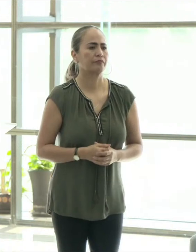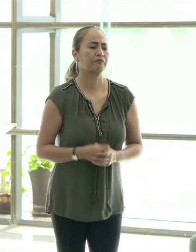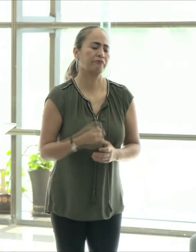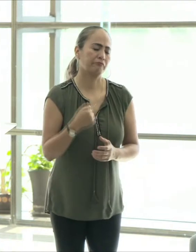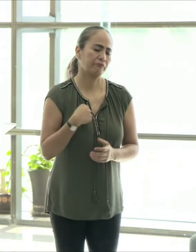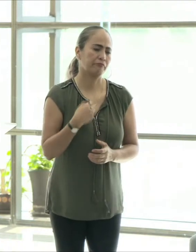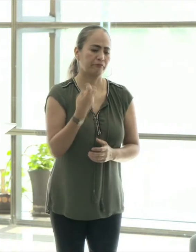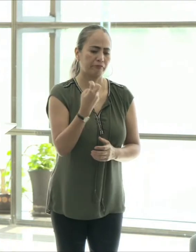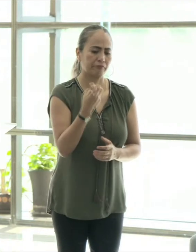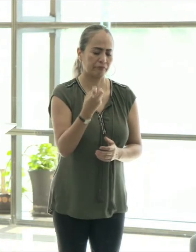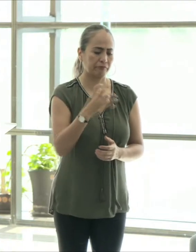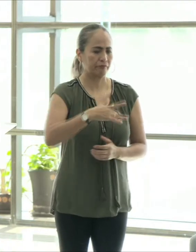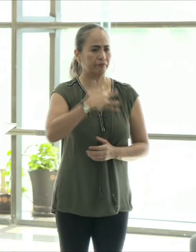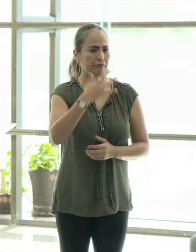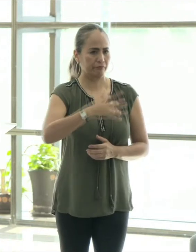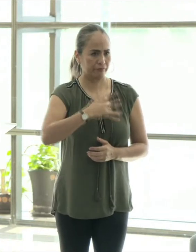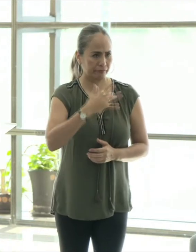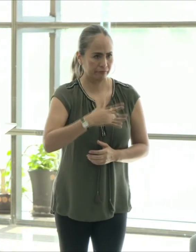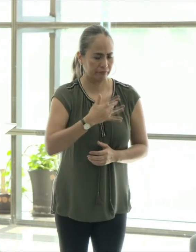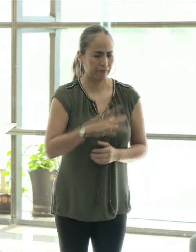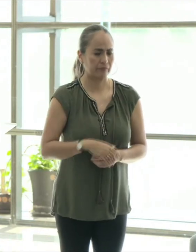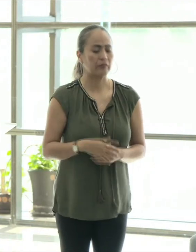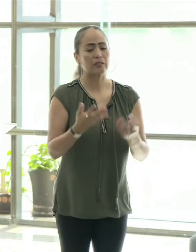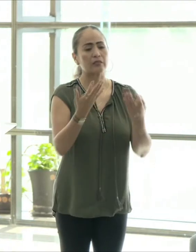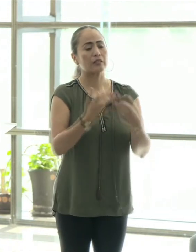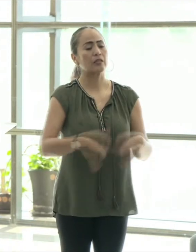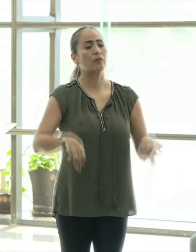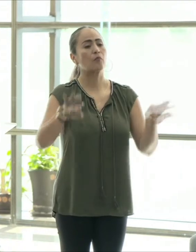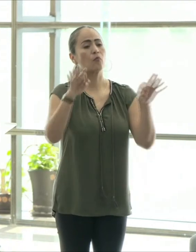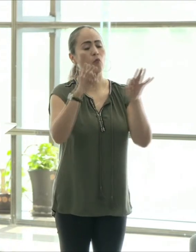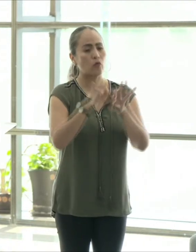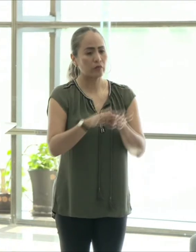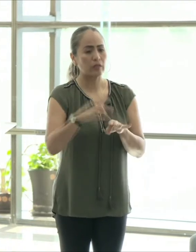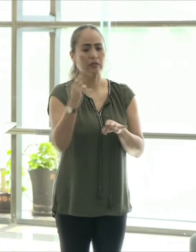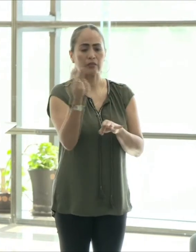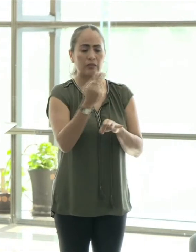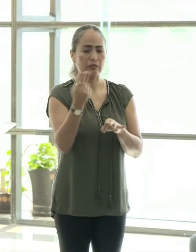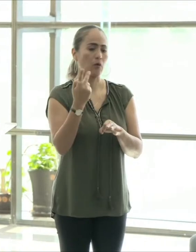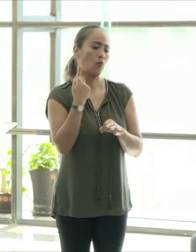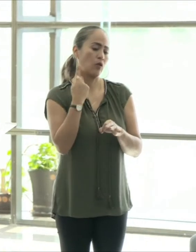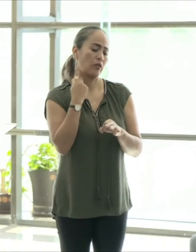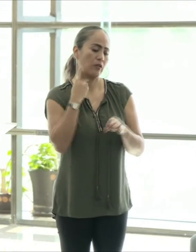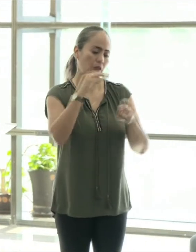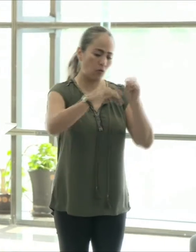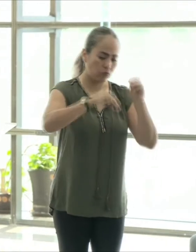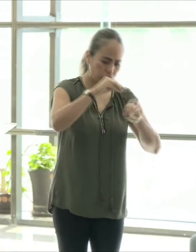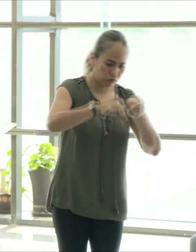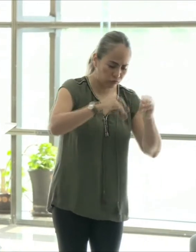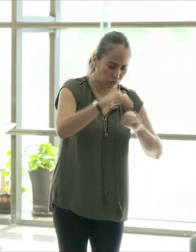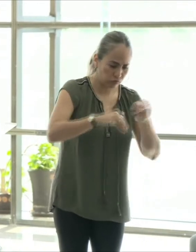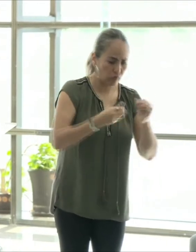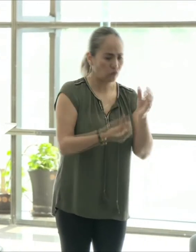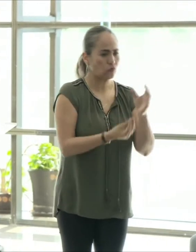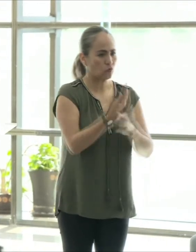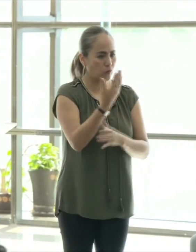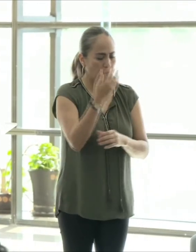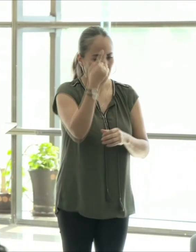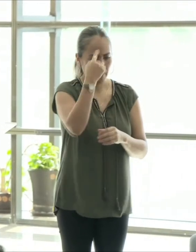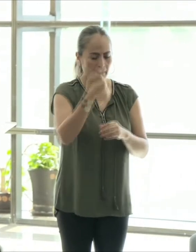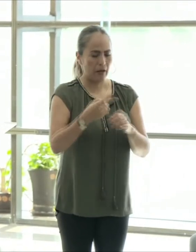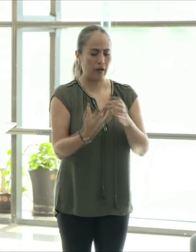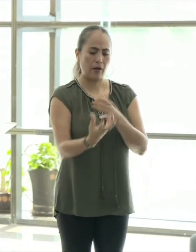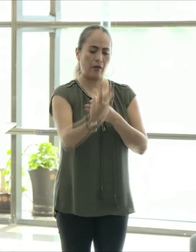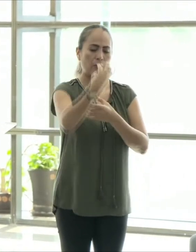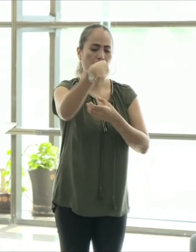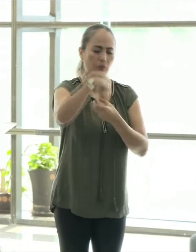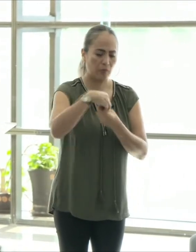donde tenemos que trabajar sin embargo es primordial que se que se genere en políticas públicas también lo dijeron que aseguren la inclusión de